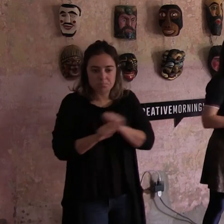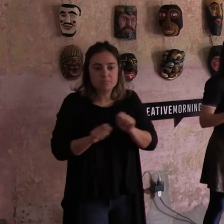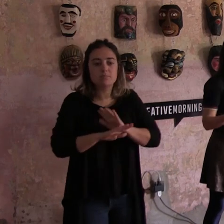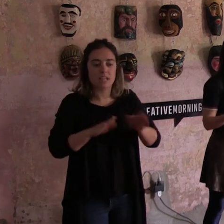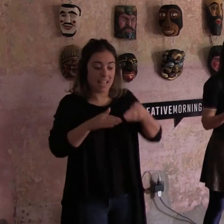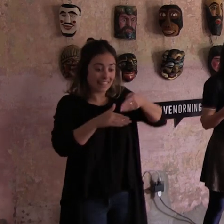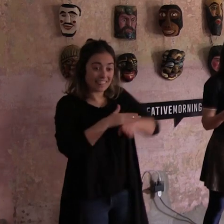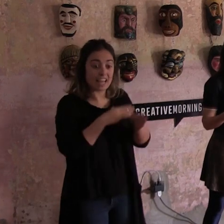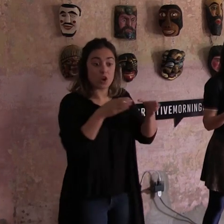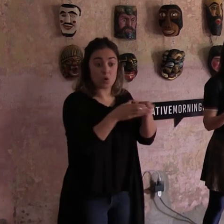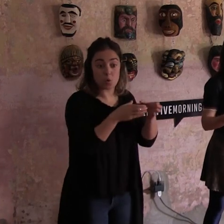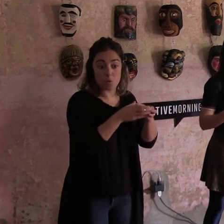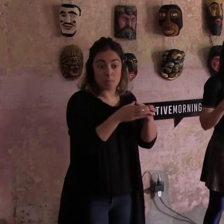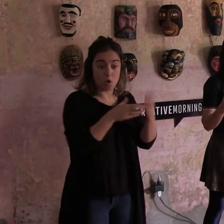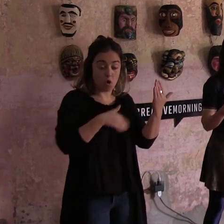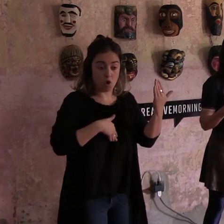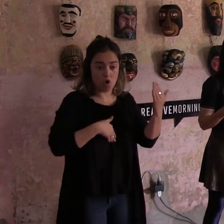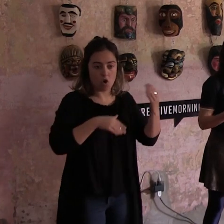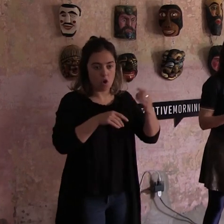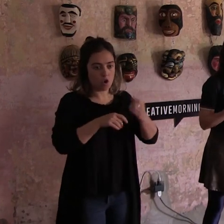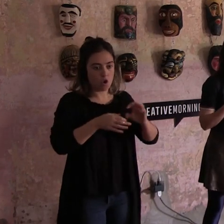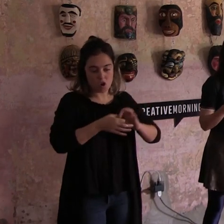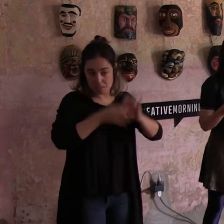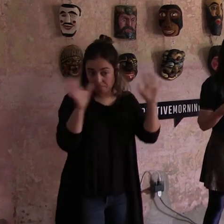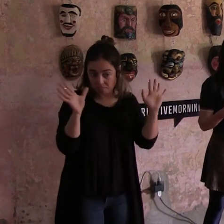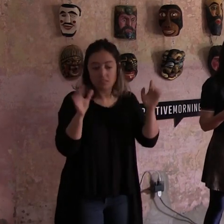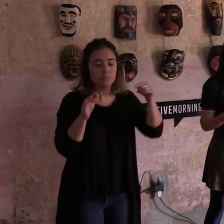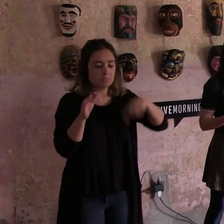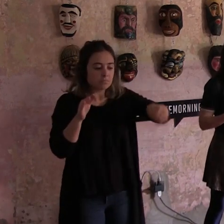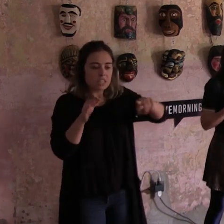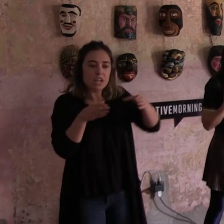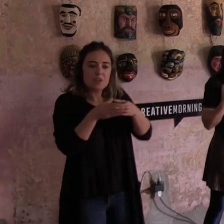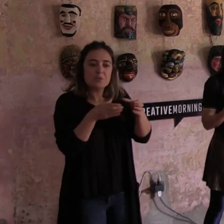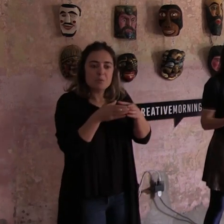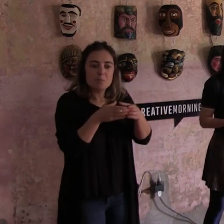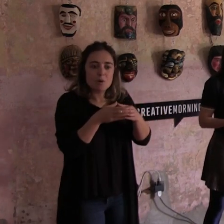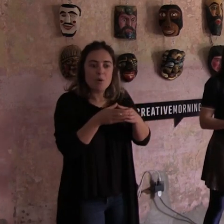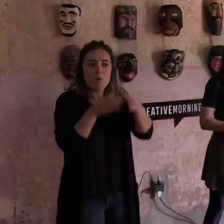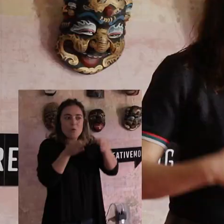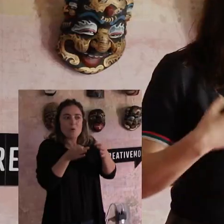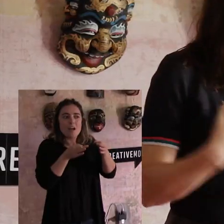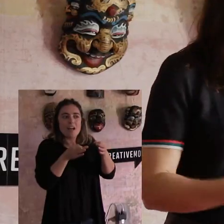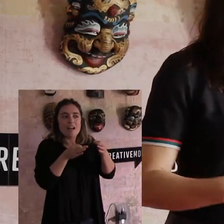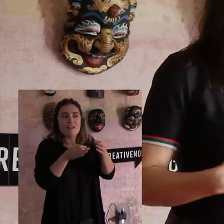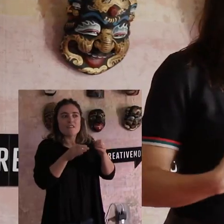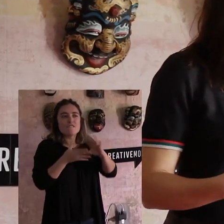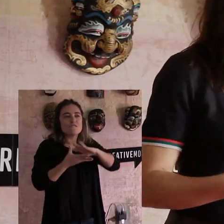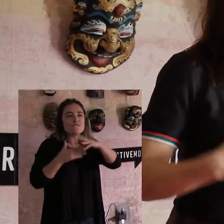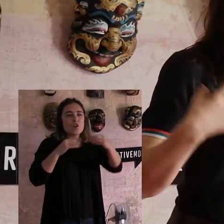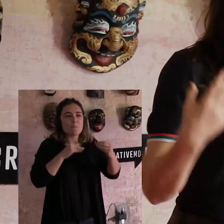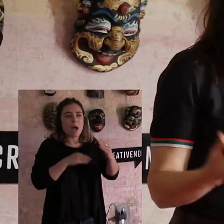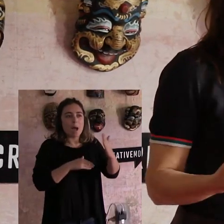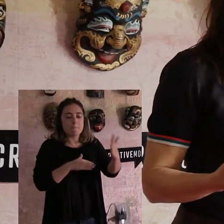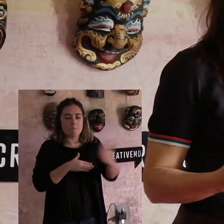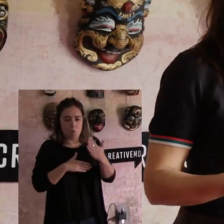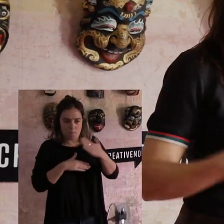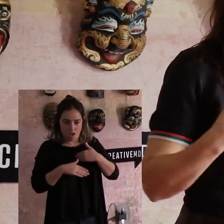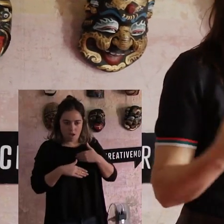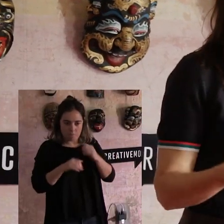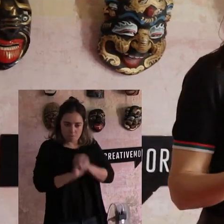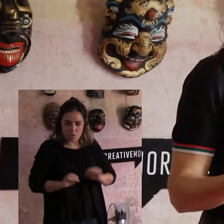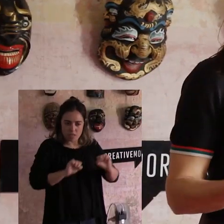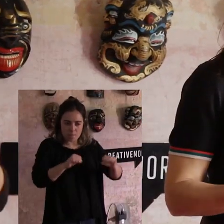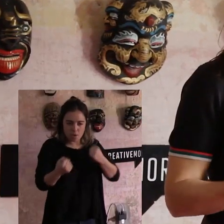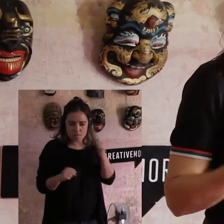Contradanza. Contradanza es un grupo independiente de danza que era muy particular porque teníamos un lenguaje propio. Todos los años generábamos un